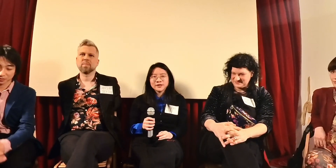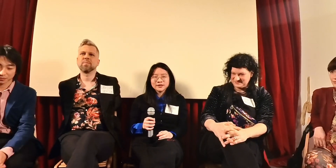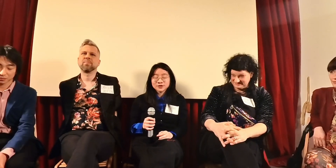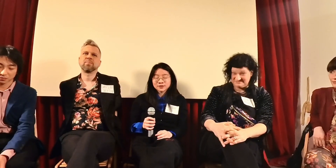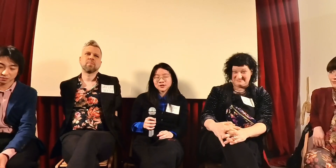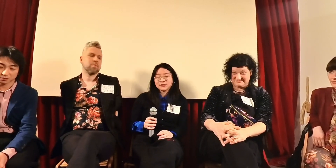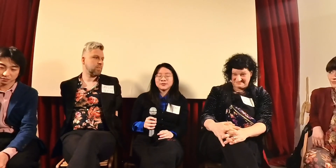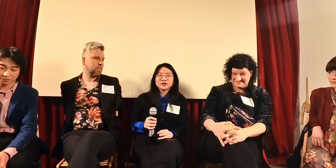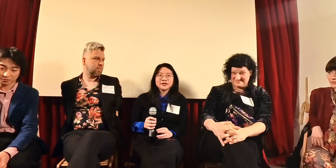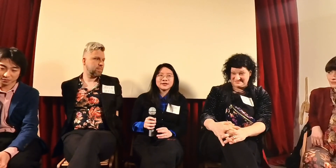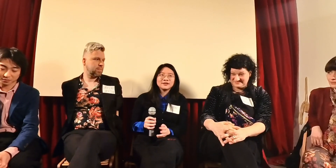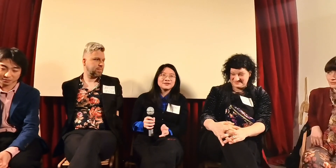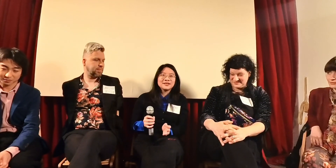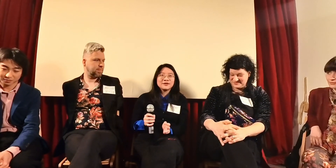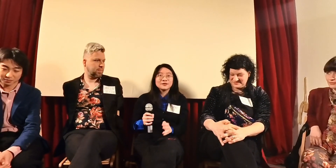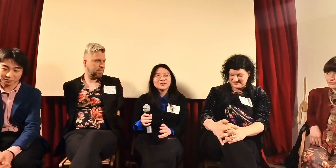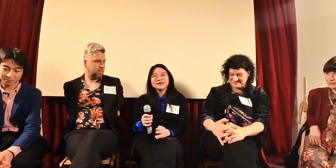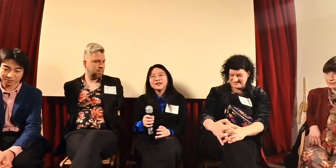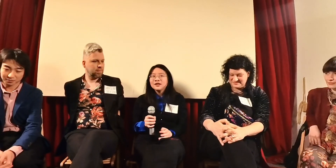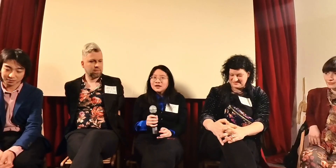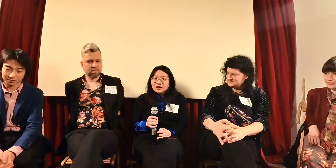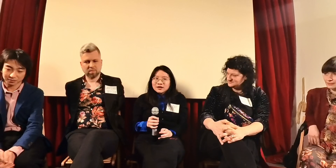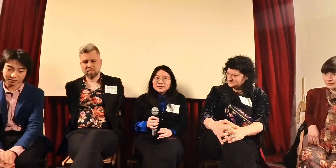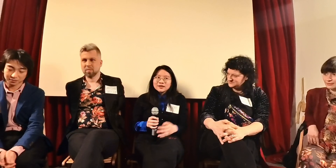potom překvapená, když tam třeba přišly nějaké jiné vietnamky,